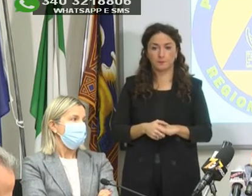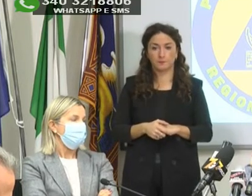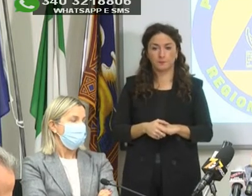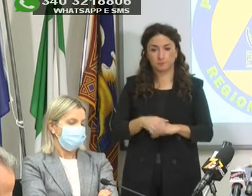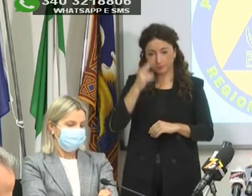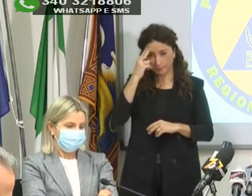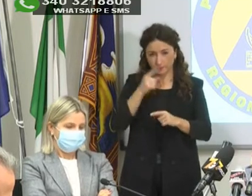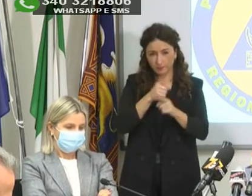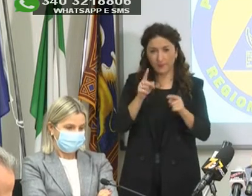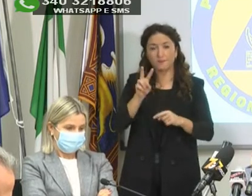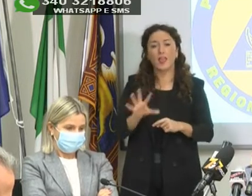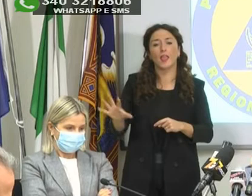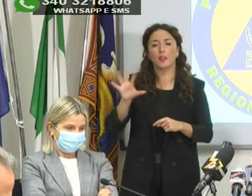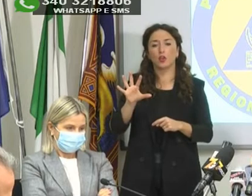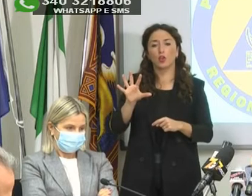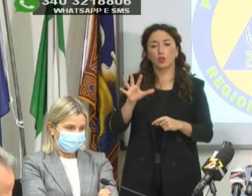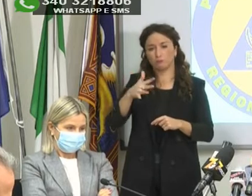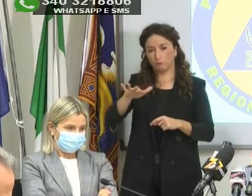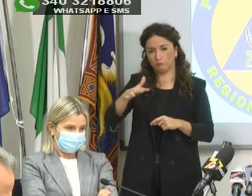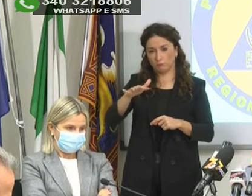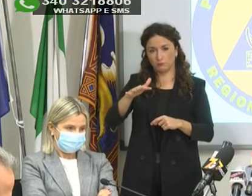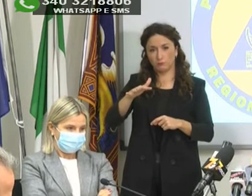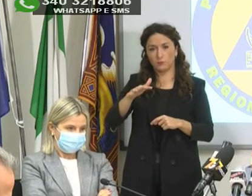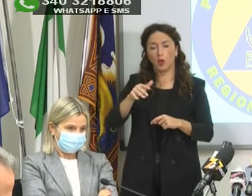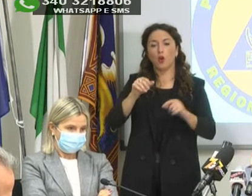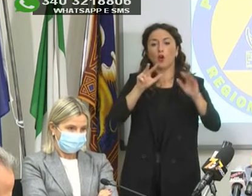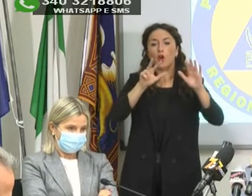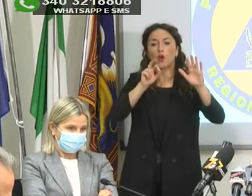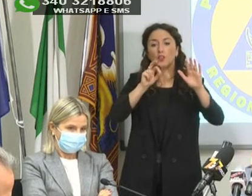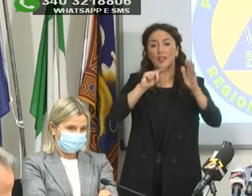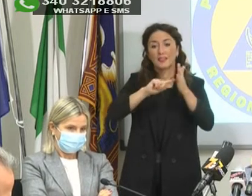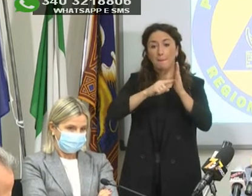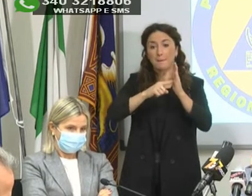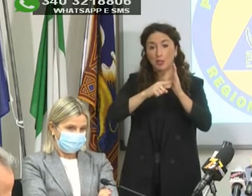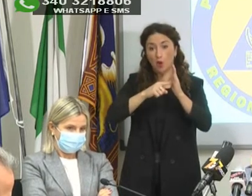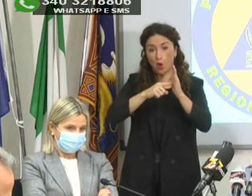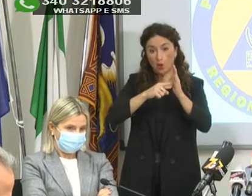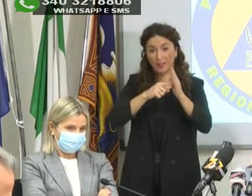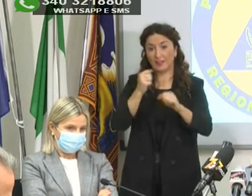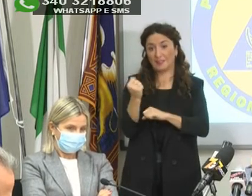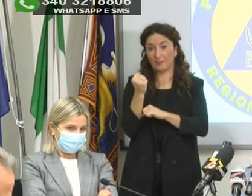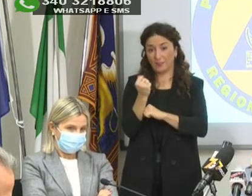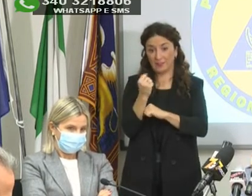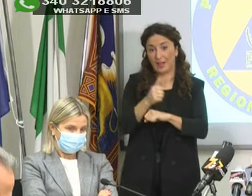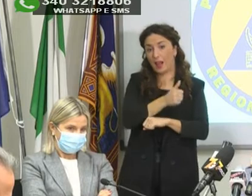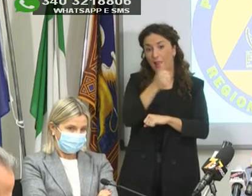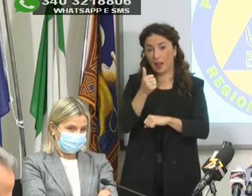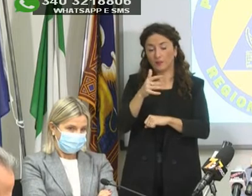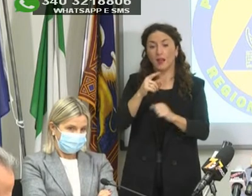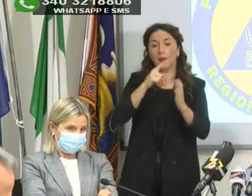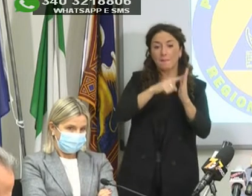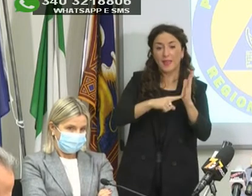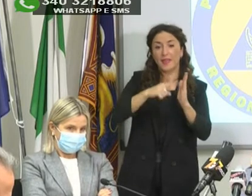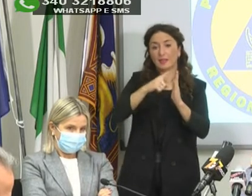Vi ricordo che in Veneto noi eroghiamo mediamente 80 milioni di prestazioni all'anno, vuol dire che mediamente ogni